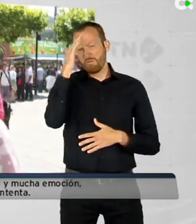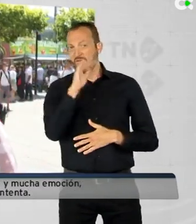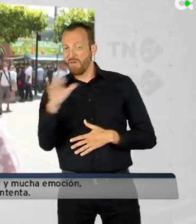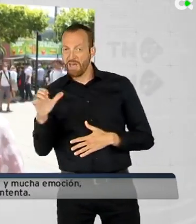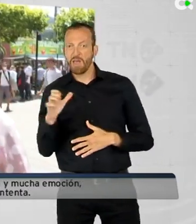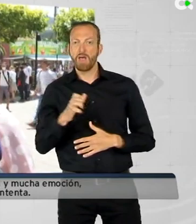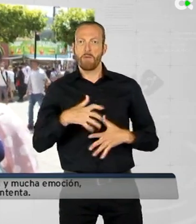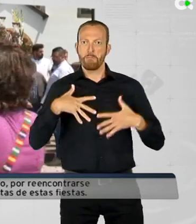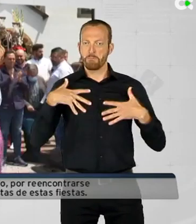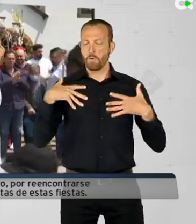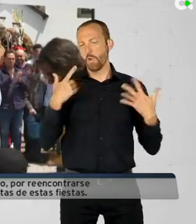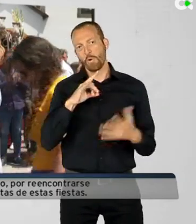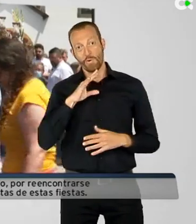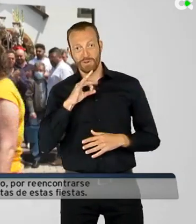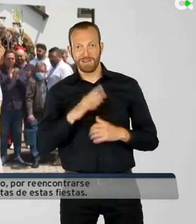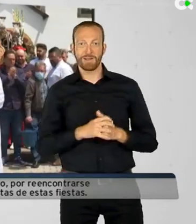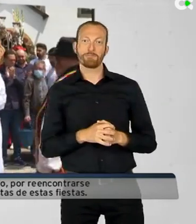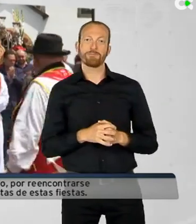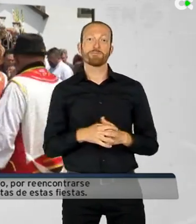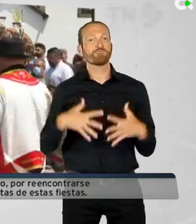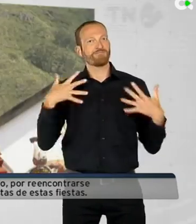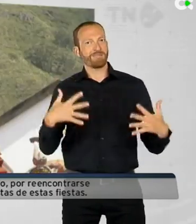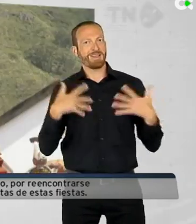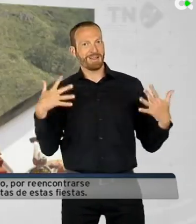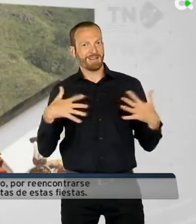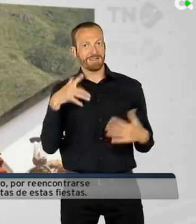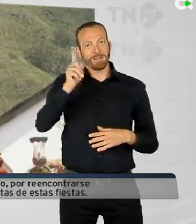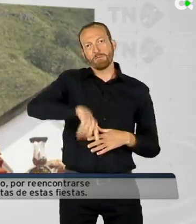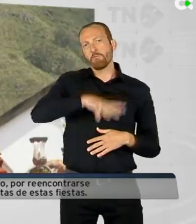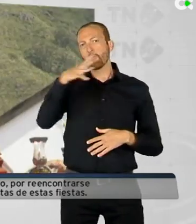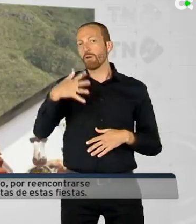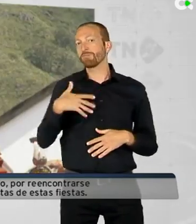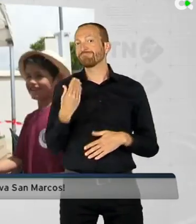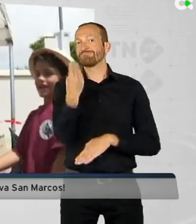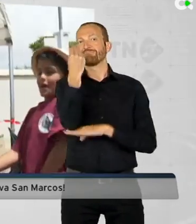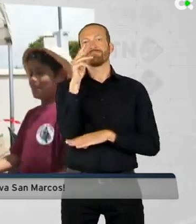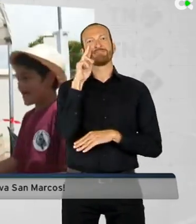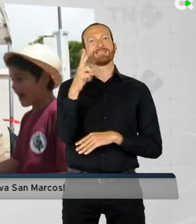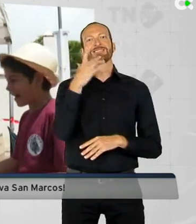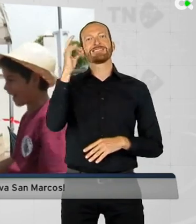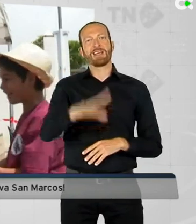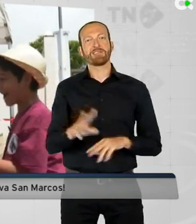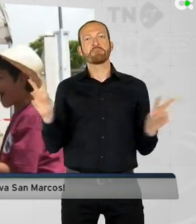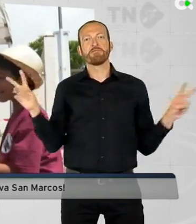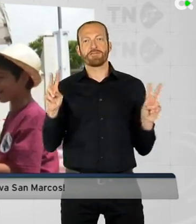y contenta. Alegría sobre todo por reencontrarse con el protagonista de estas fiestas. ¡Mira!